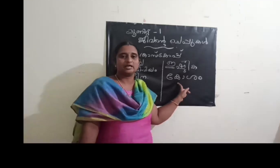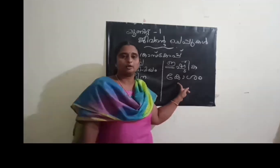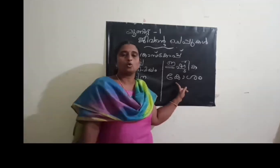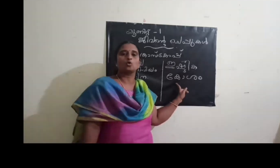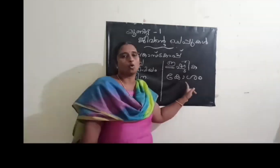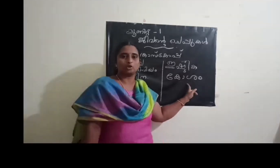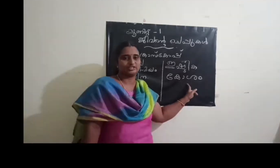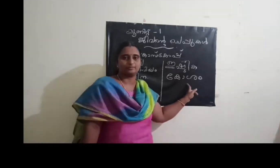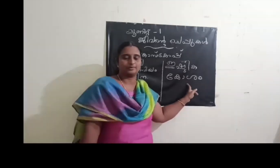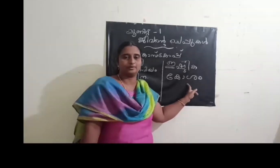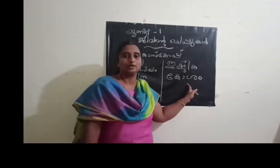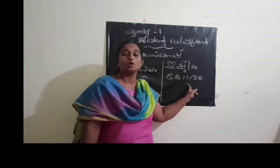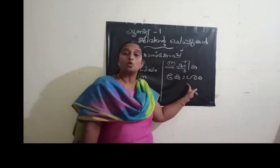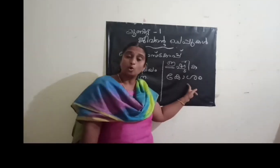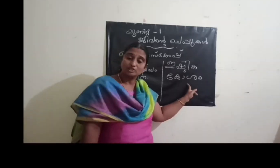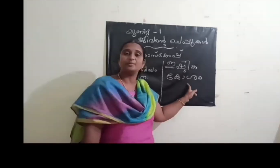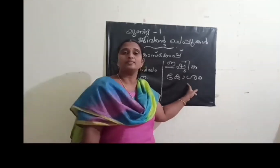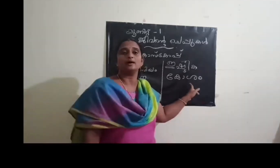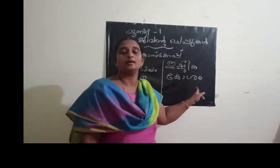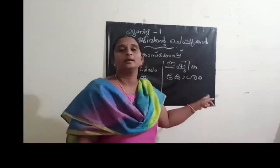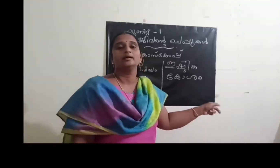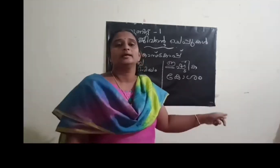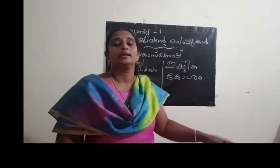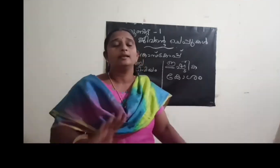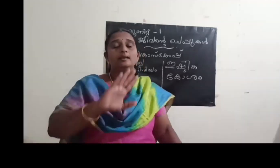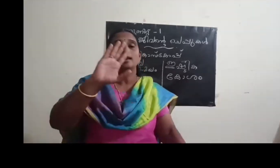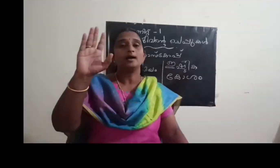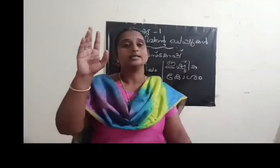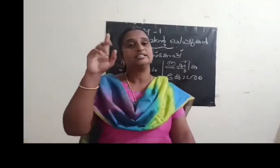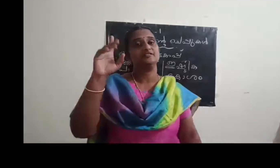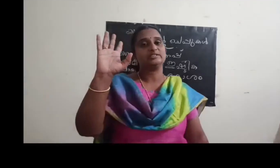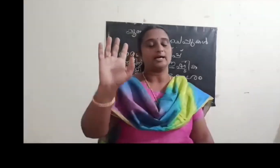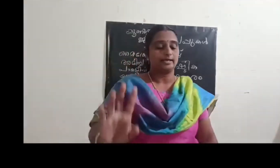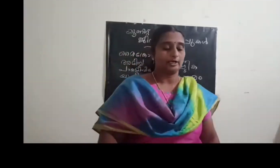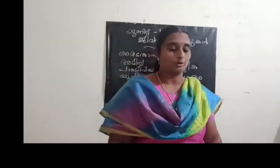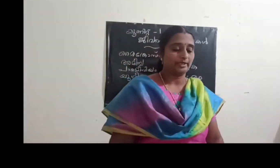മനസ്സിലായോ? കോശം. കോശം എന്നാൽ എല്ലാ ജീവജാലങ്ങളുടെയും,